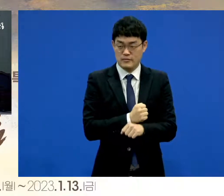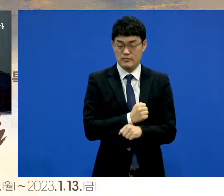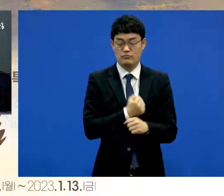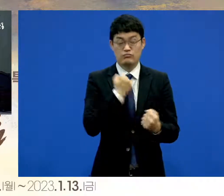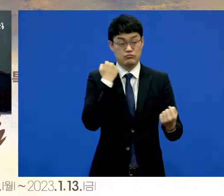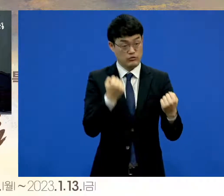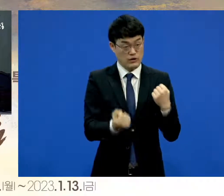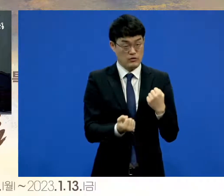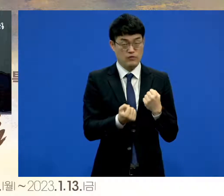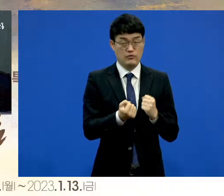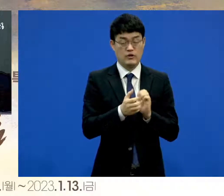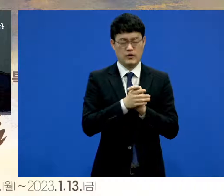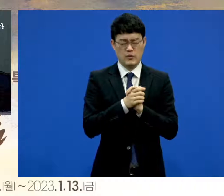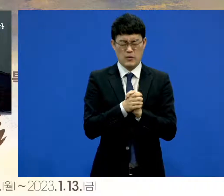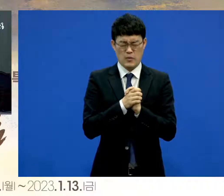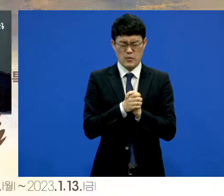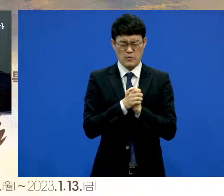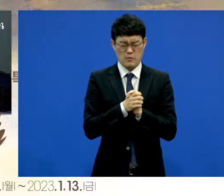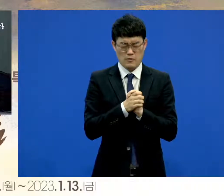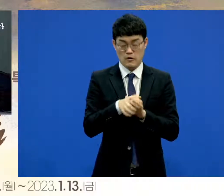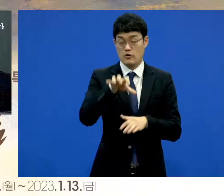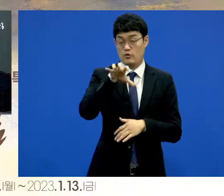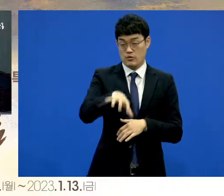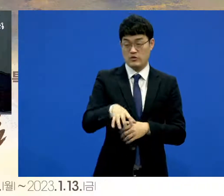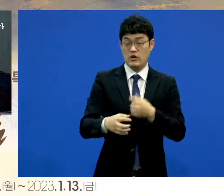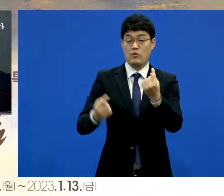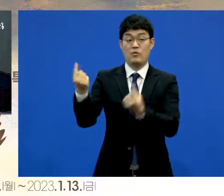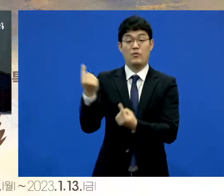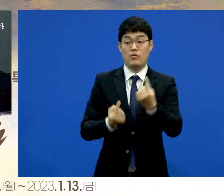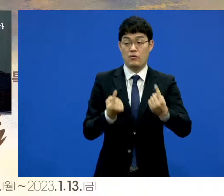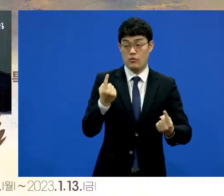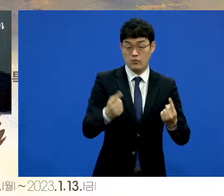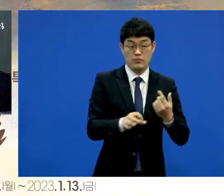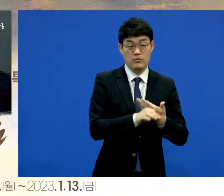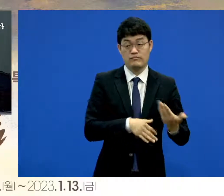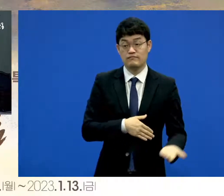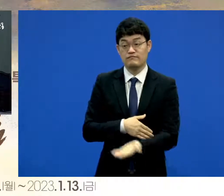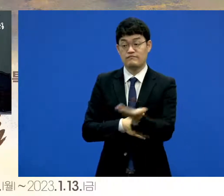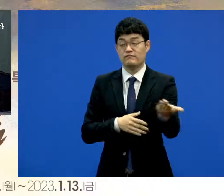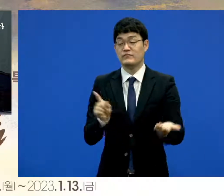기도 자리에 나오는 기분이 괜찮지 않아요, 여러분?